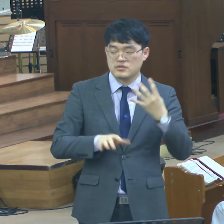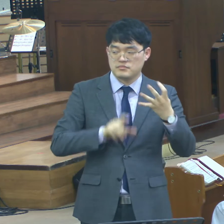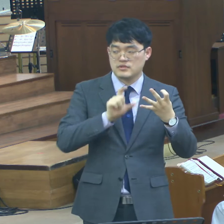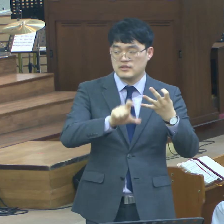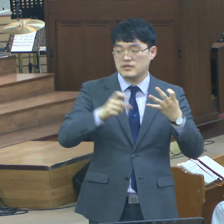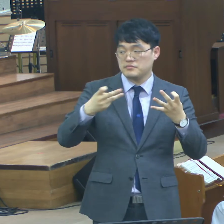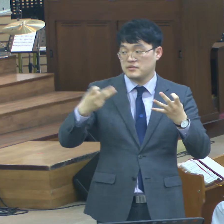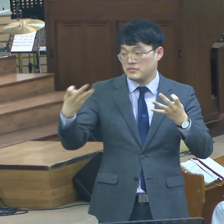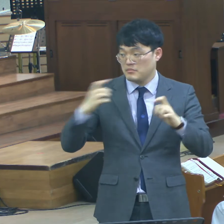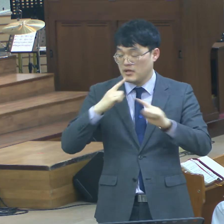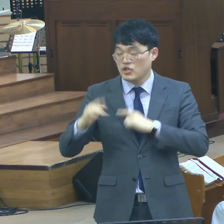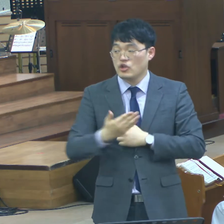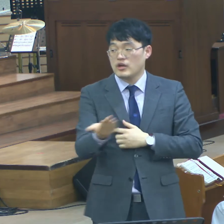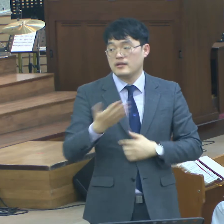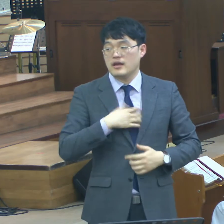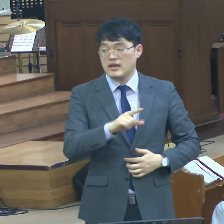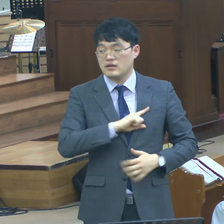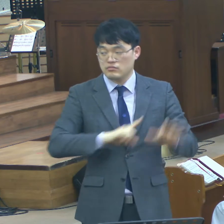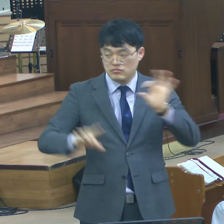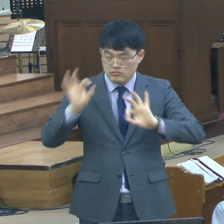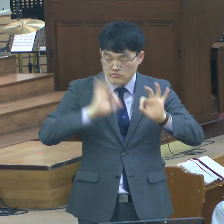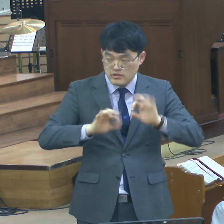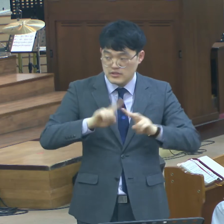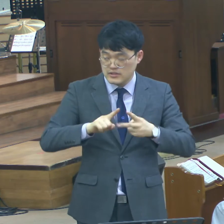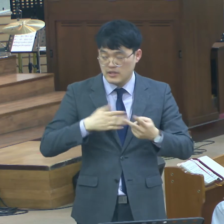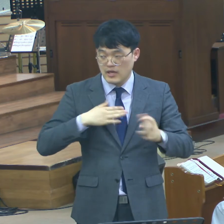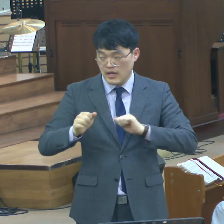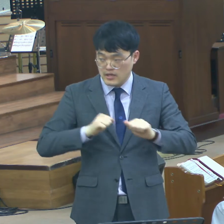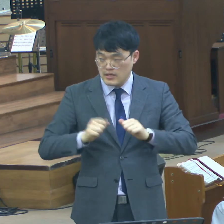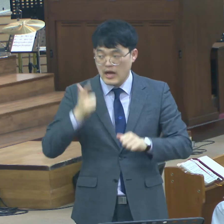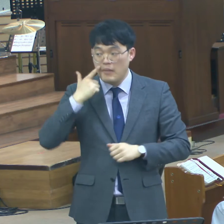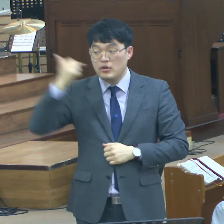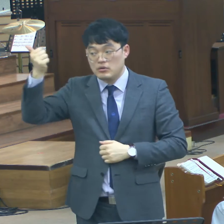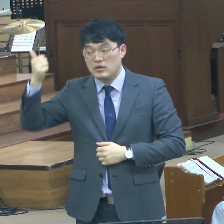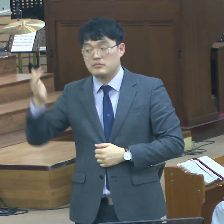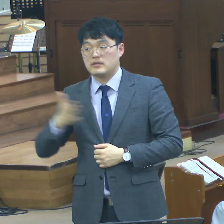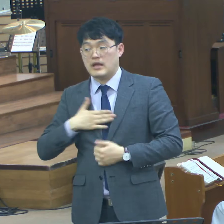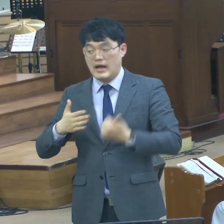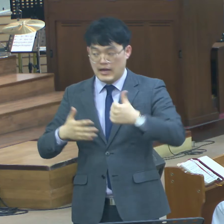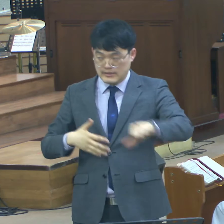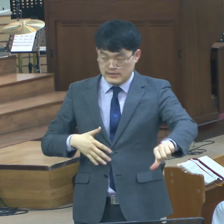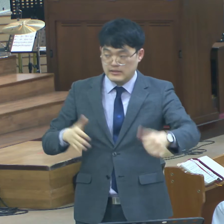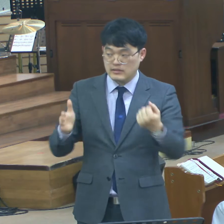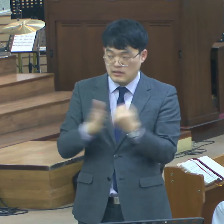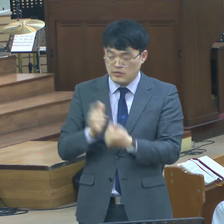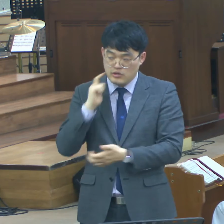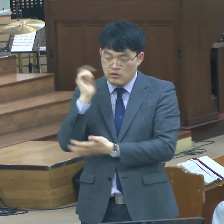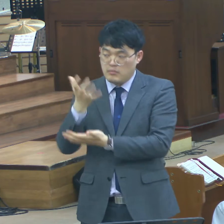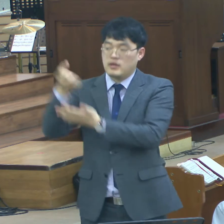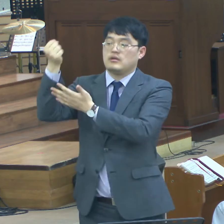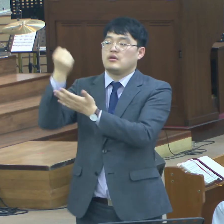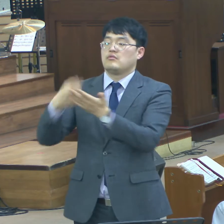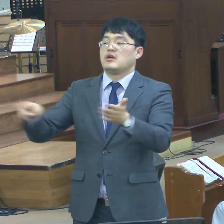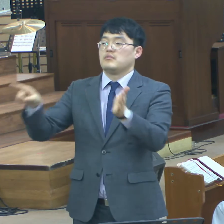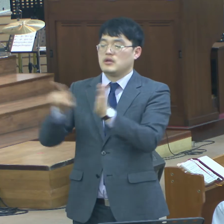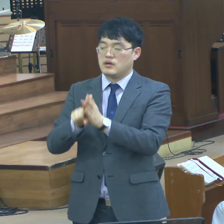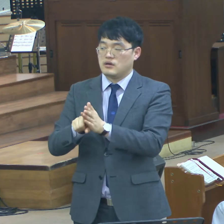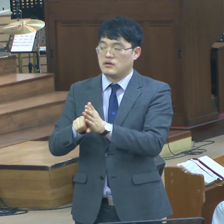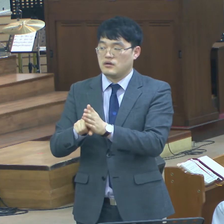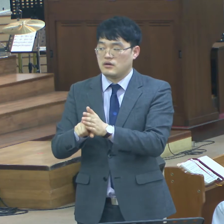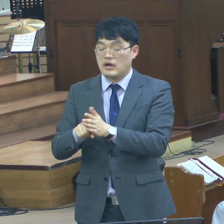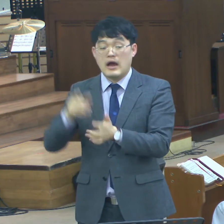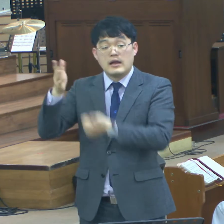구하든지 내가 행하리니 이는 아버지로 하여금 아들로 말미암아 영광을 받으시게 하려 함이라. 우리가 하나님께 구해서 뭔가 받는데